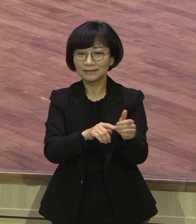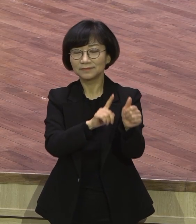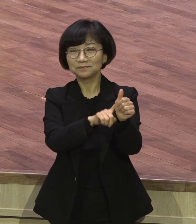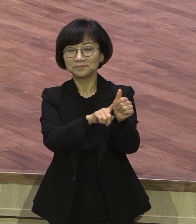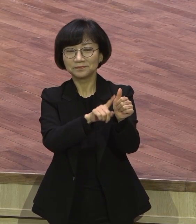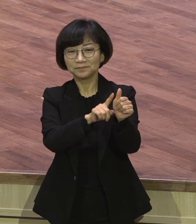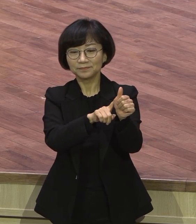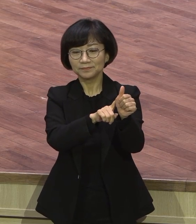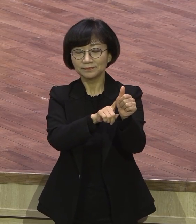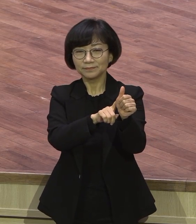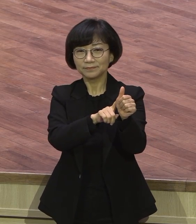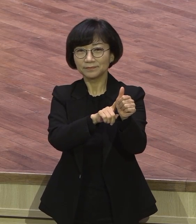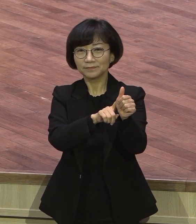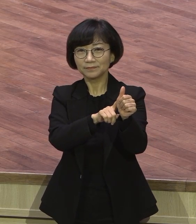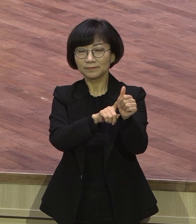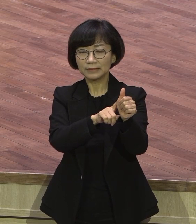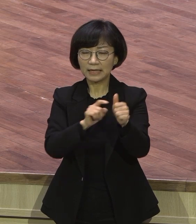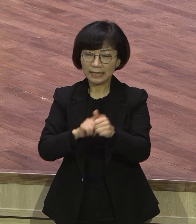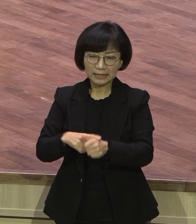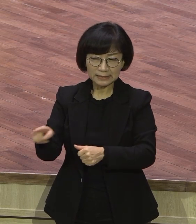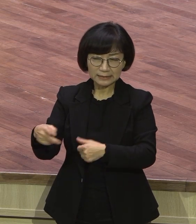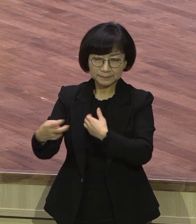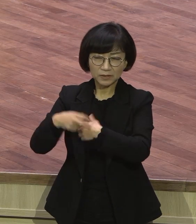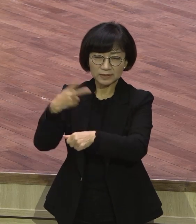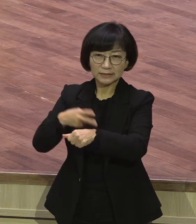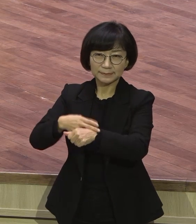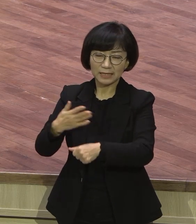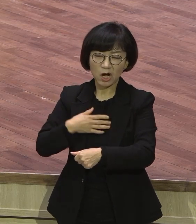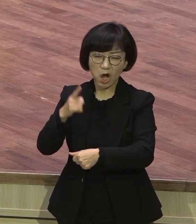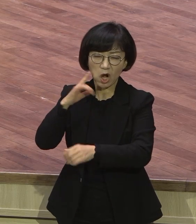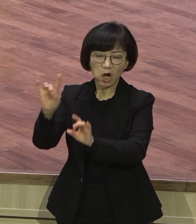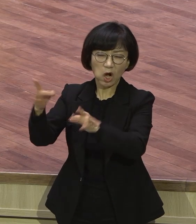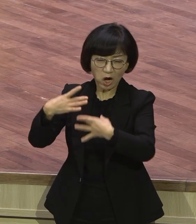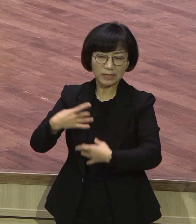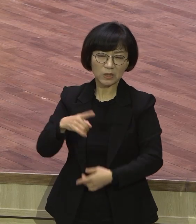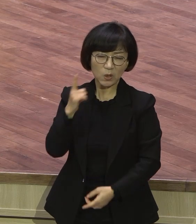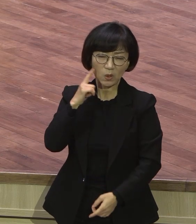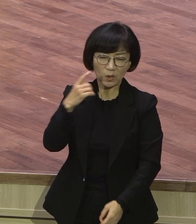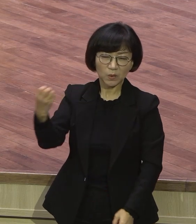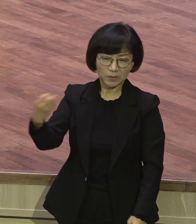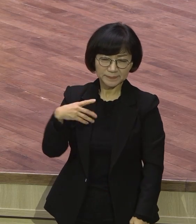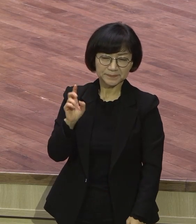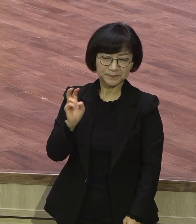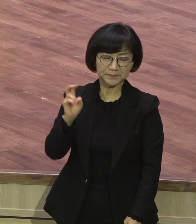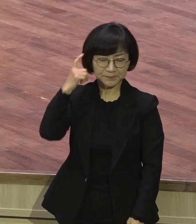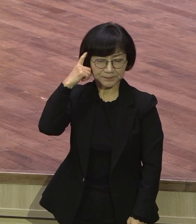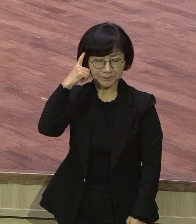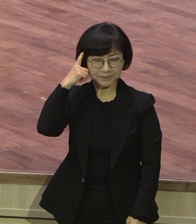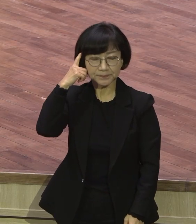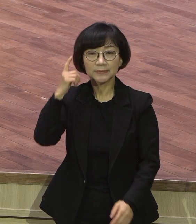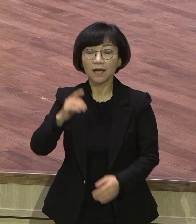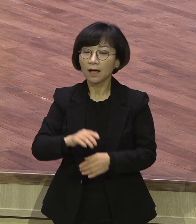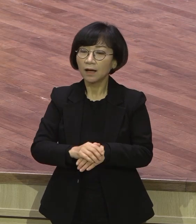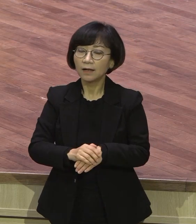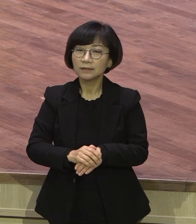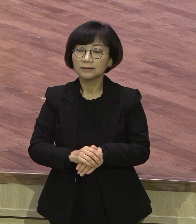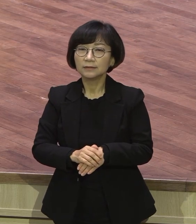그러니까 의사가 자신에게 거짓말을 그렇게 하는 것으로 생각하고 환자가 진지하게